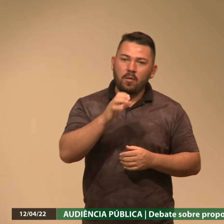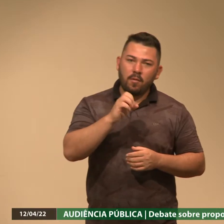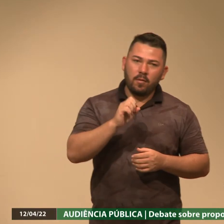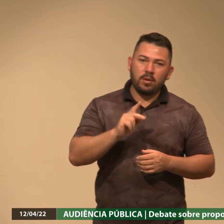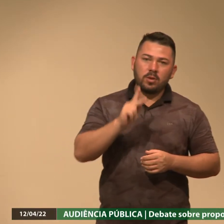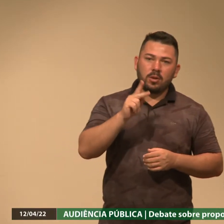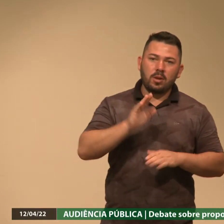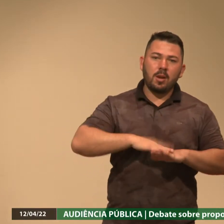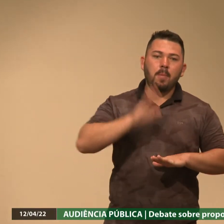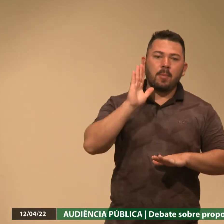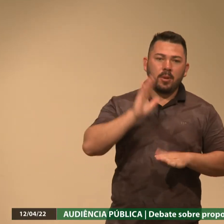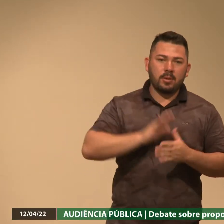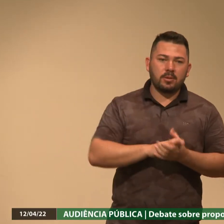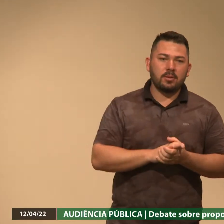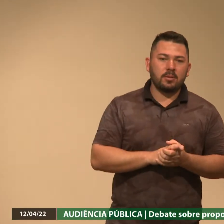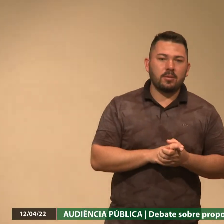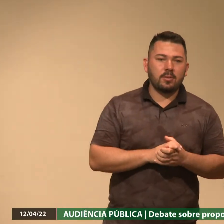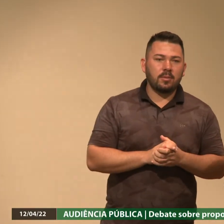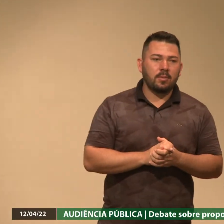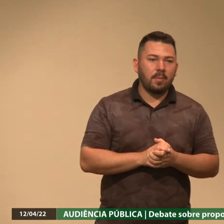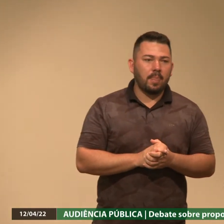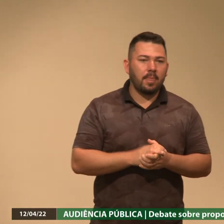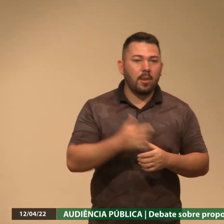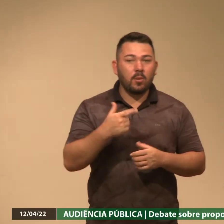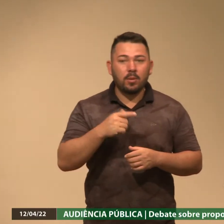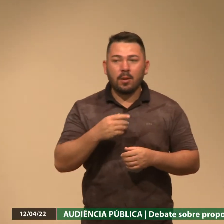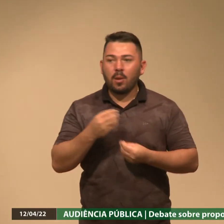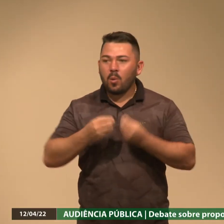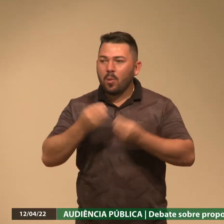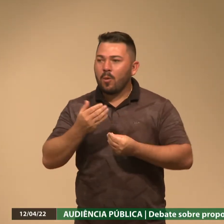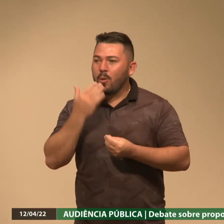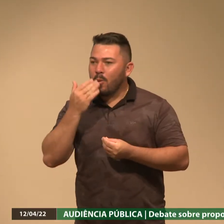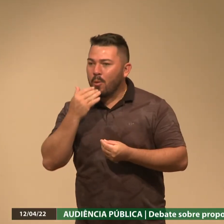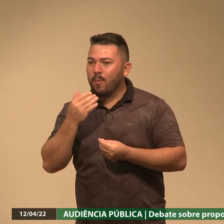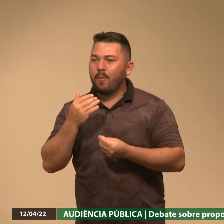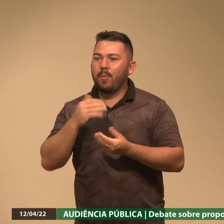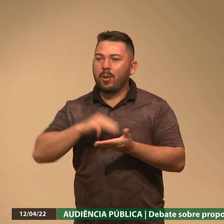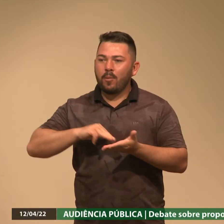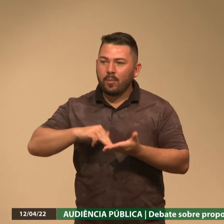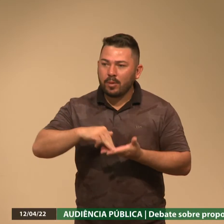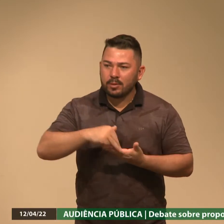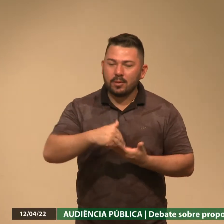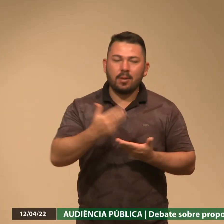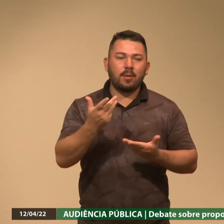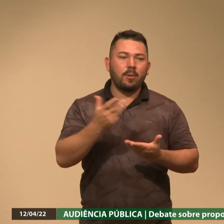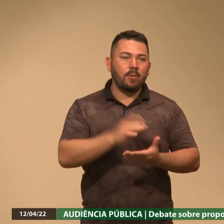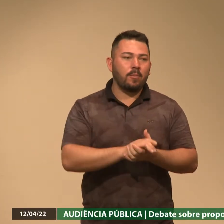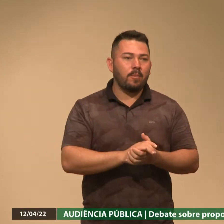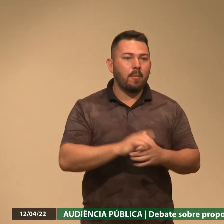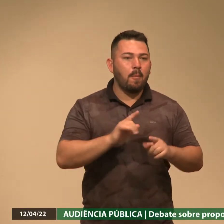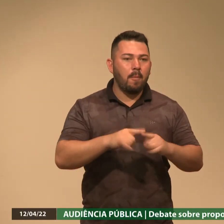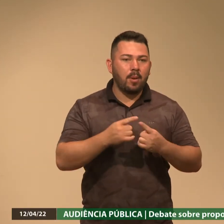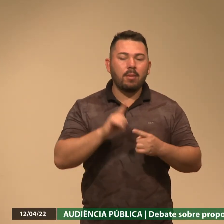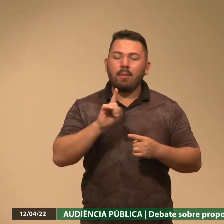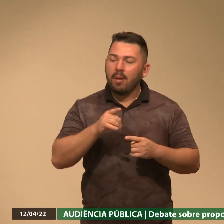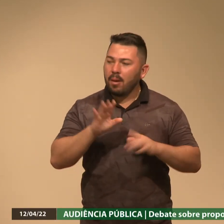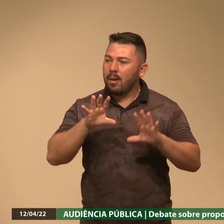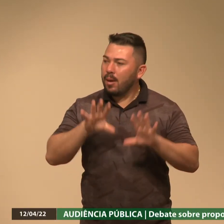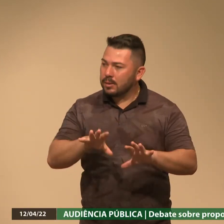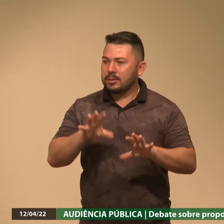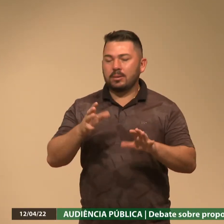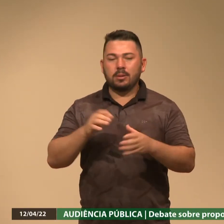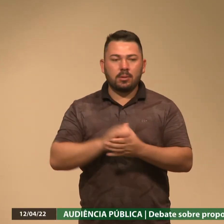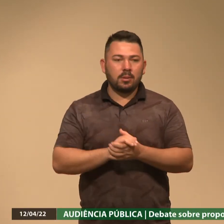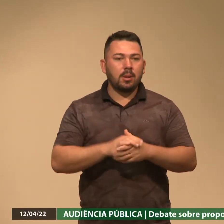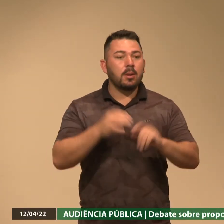mais eu não tenho tempo para comer um pastel que eu vou dizendo as coisas mas é isso aí precisa de